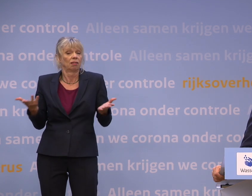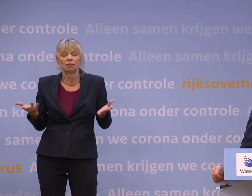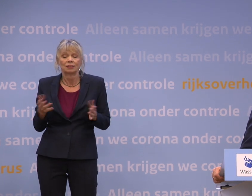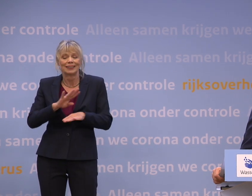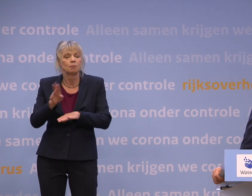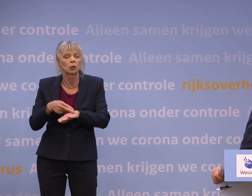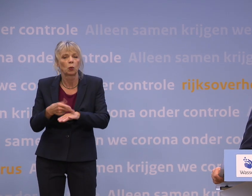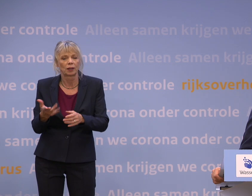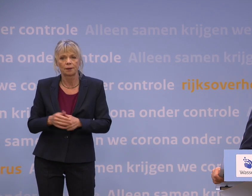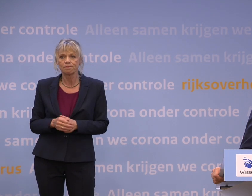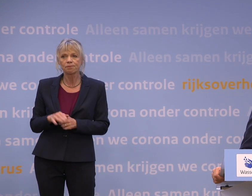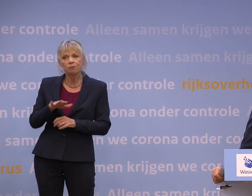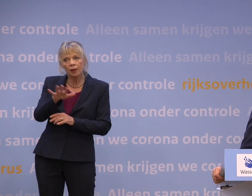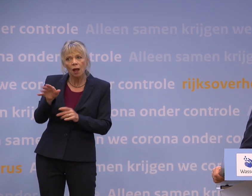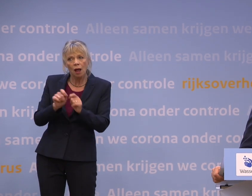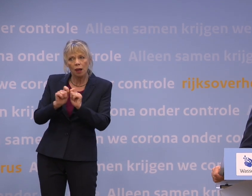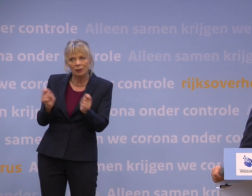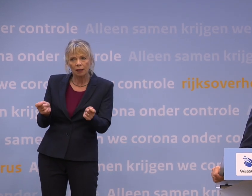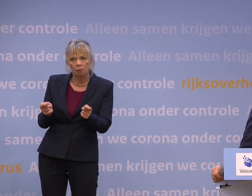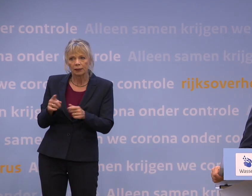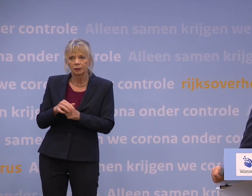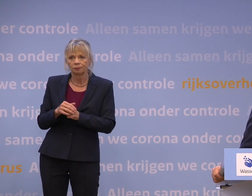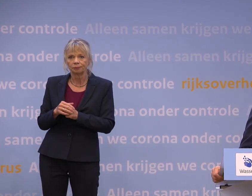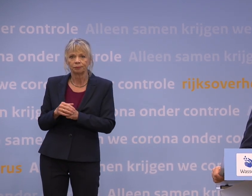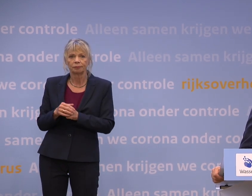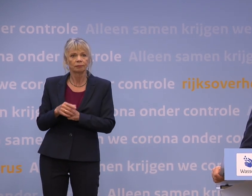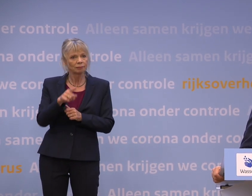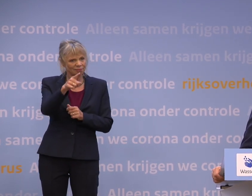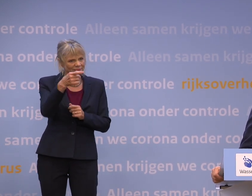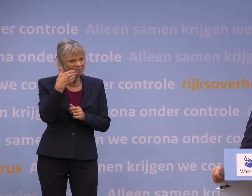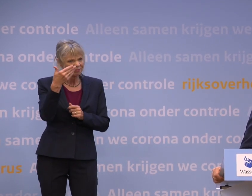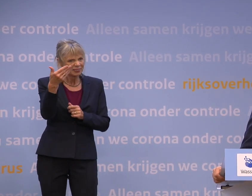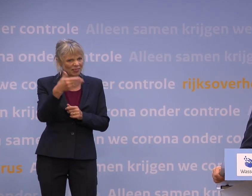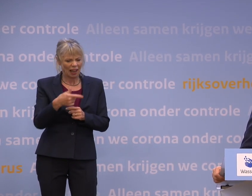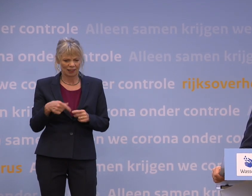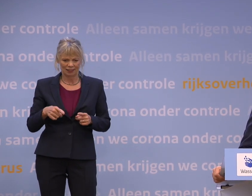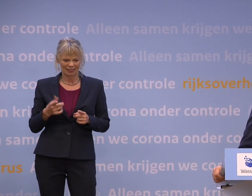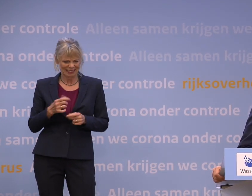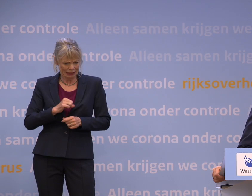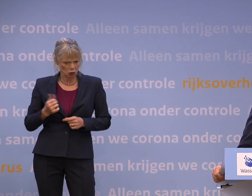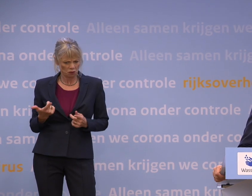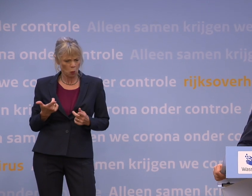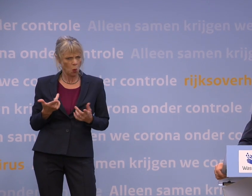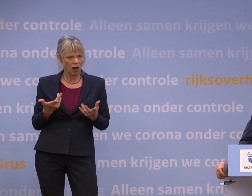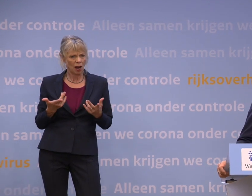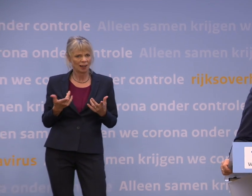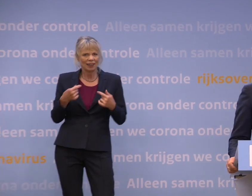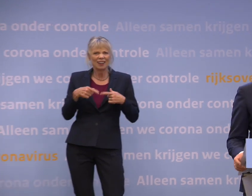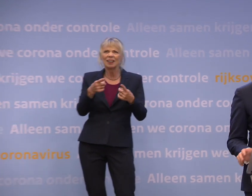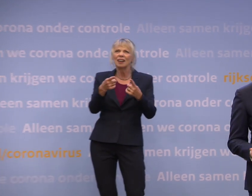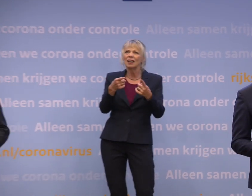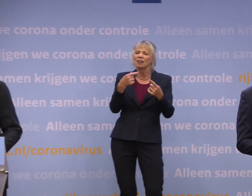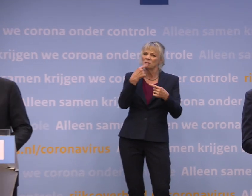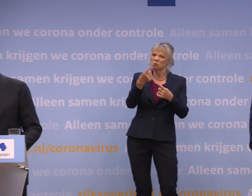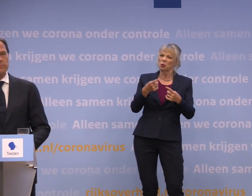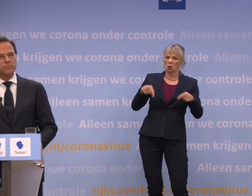Algemeen Dagblad. Ja, ik wil het feestje niet verstoren, maar is het niet een beetje te vroeg om al te versoepelen? Wat zei je? Ik wil het feestje niet verpesten,